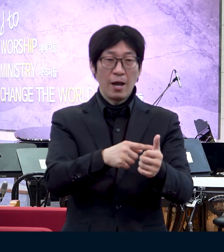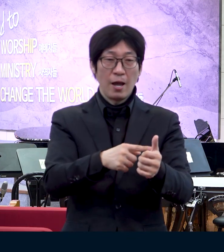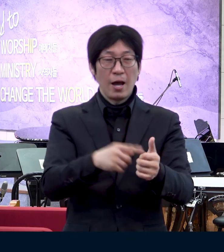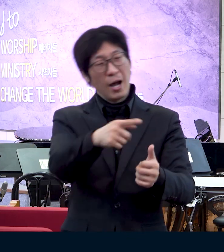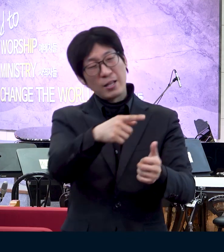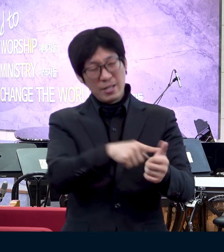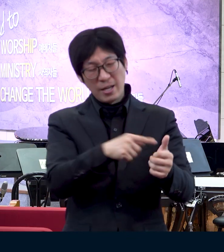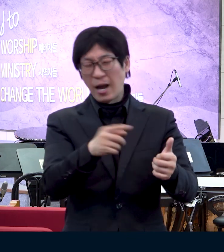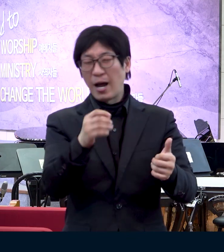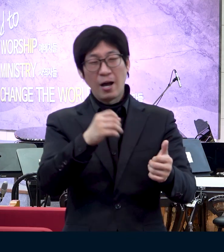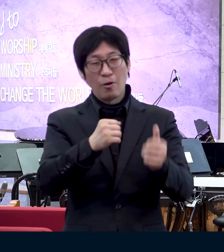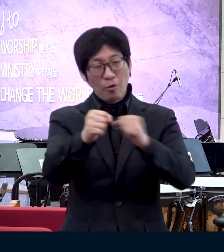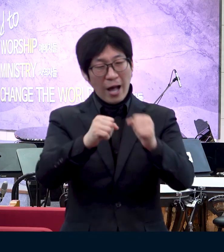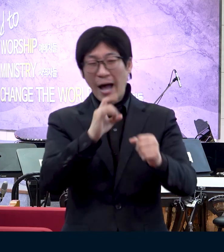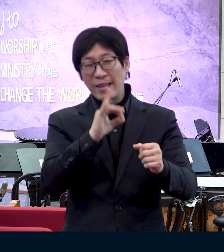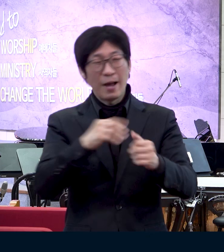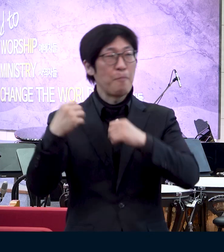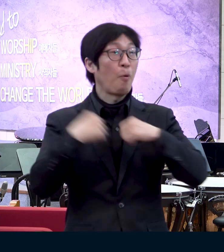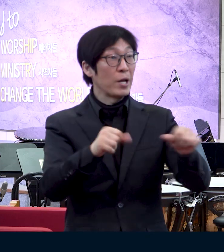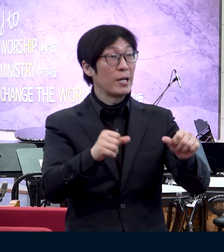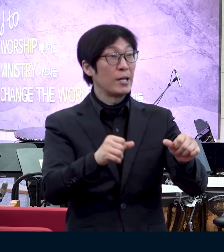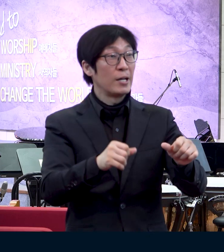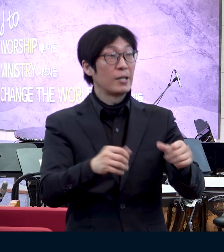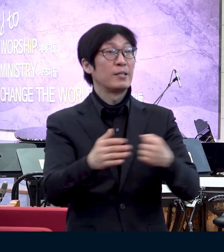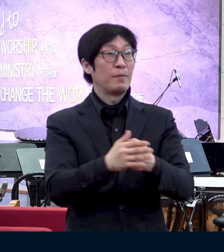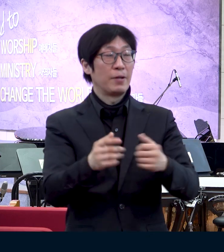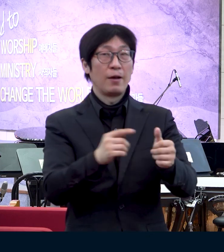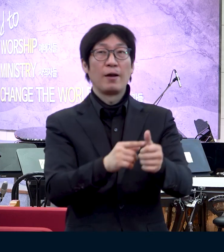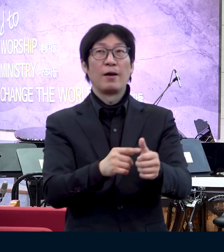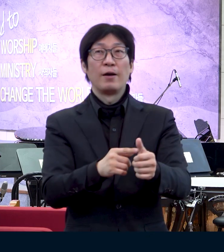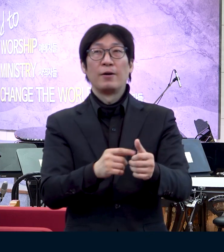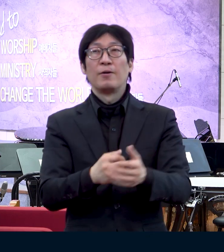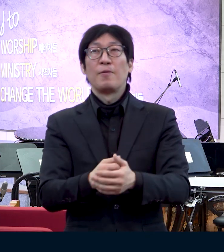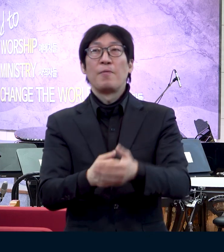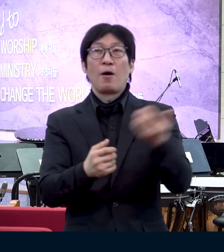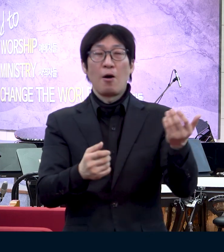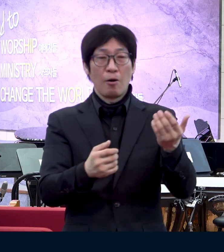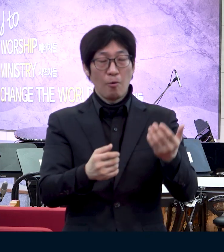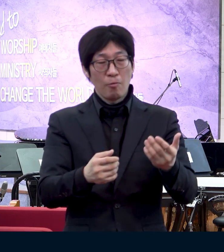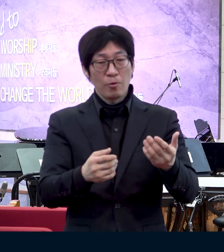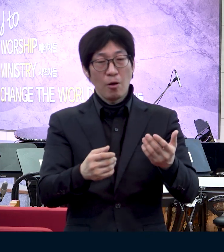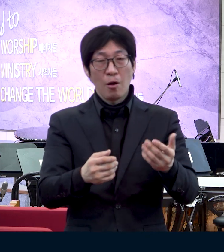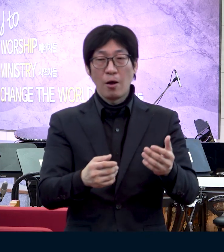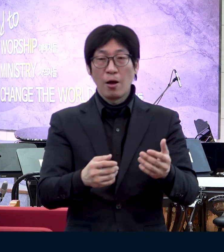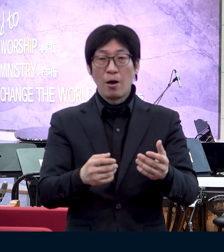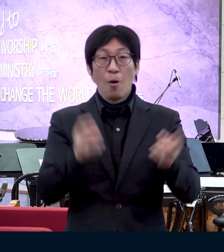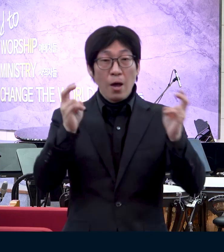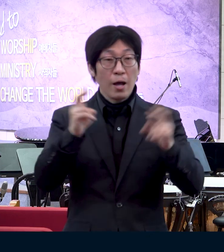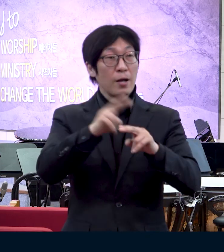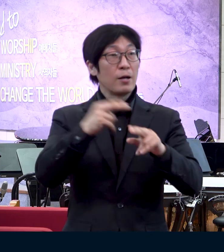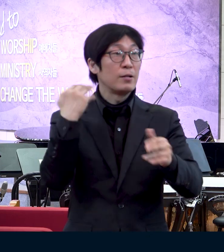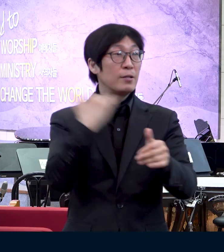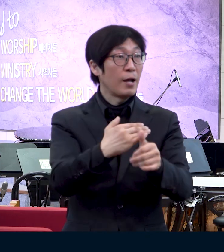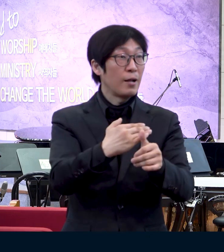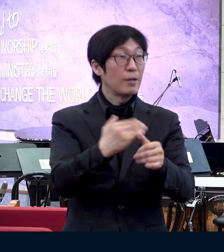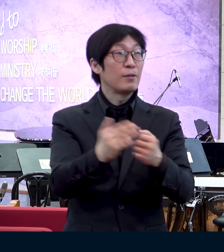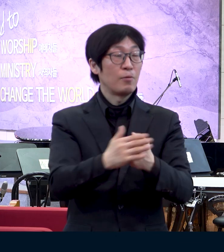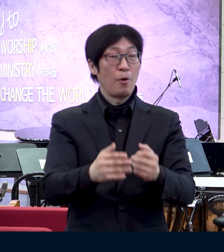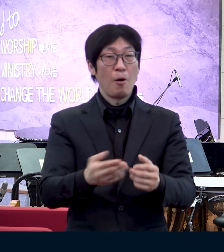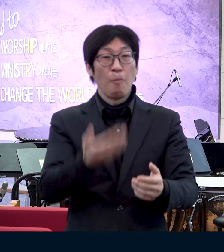받아요. 그래서 그걸 다 때려치고 나왔어요. 나왔는데 그때가 대공황 때예요. 그러니까 먹고 살기 힘든 거예요.